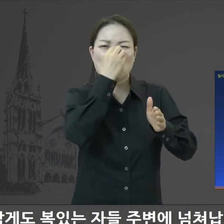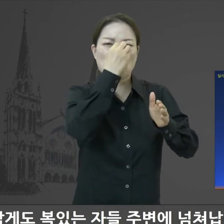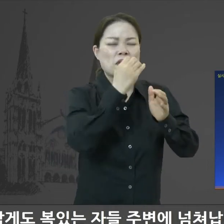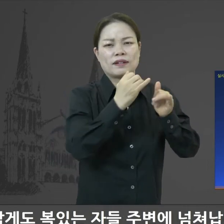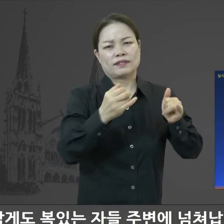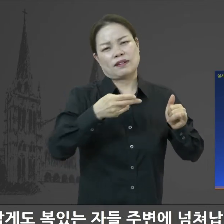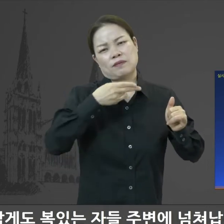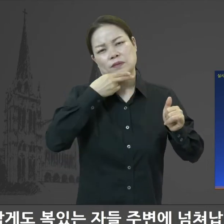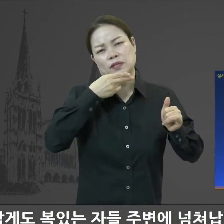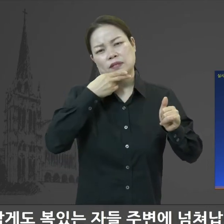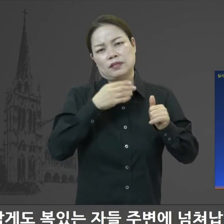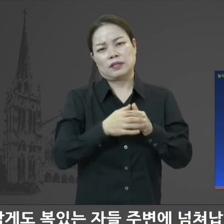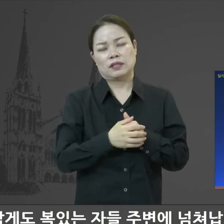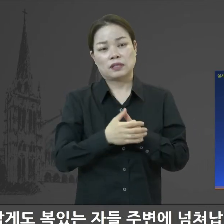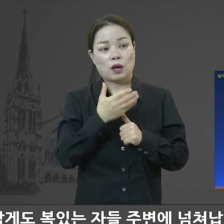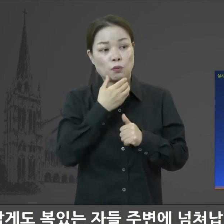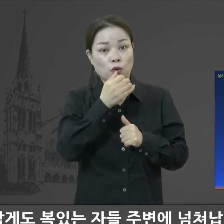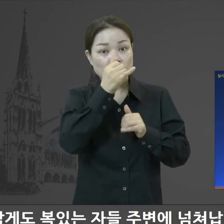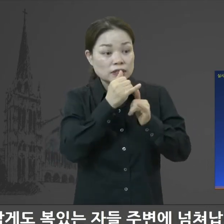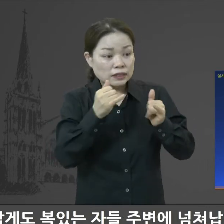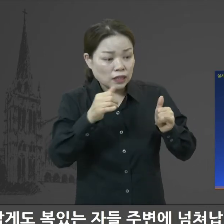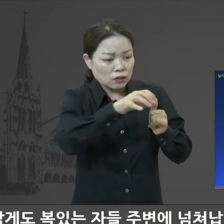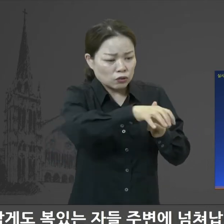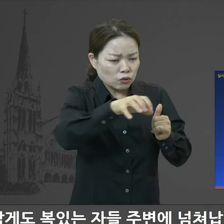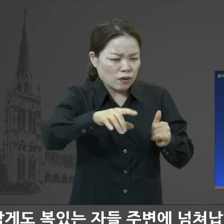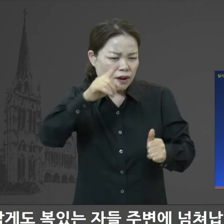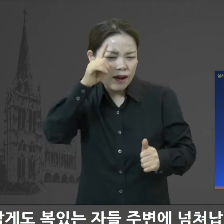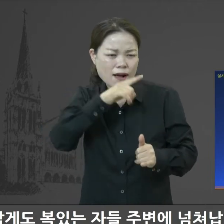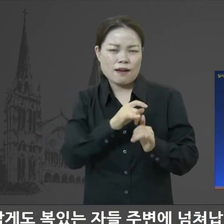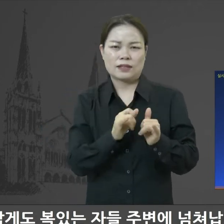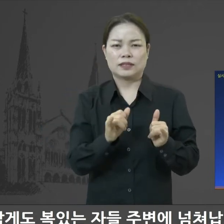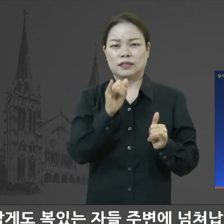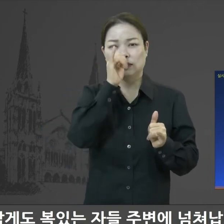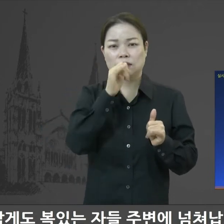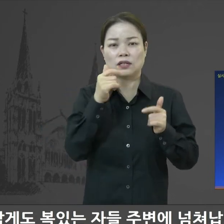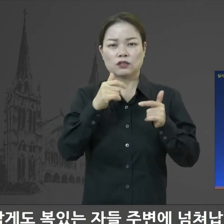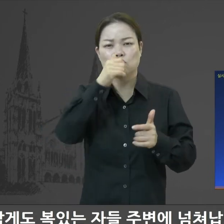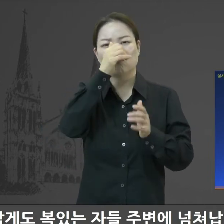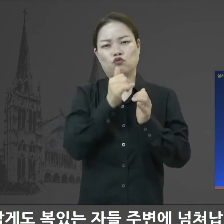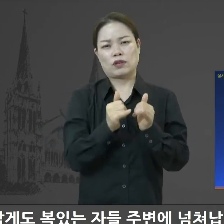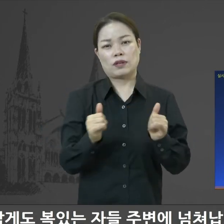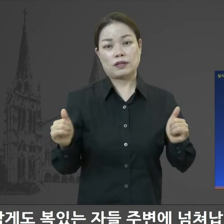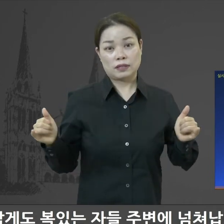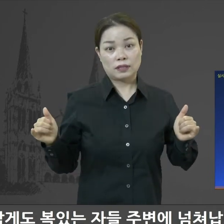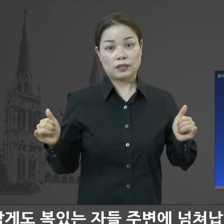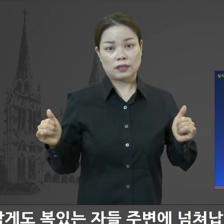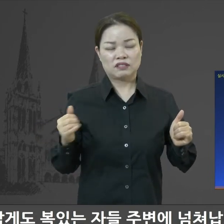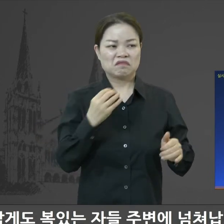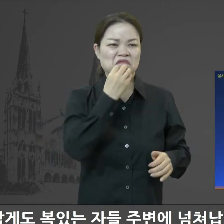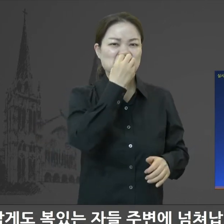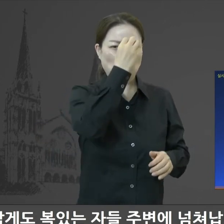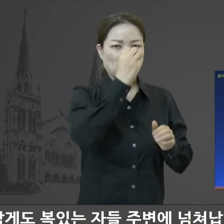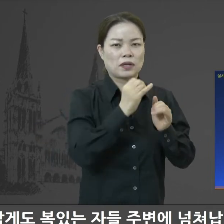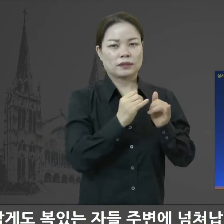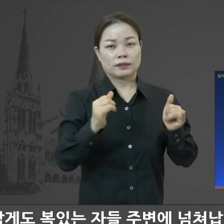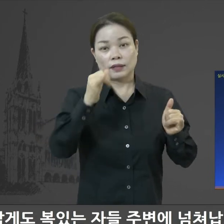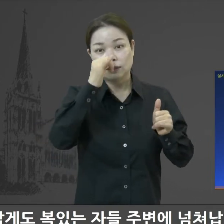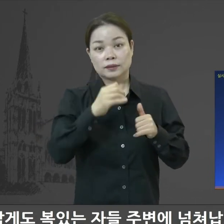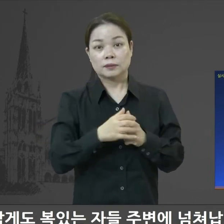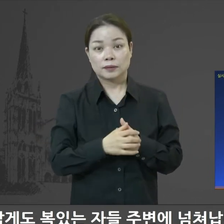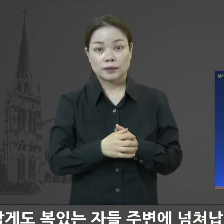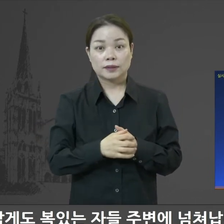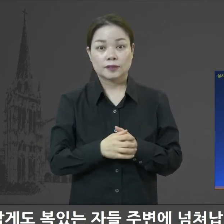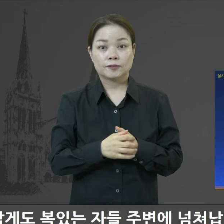것이 아니에요. 복 있는 사람 주위에 늘 악인이 있고 늘 죄인이 있으며 늘 오만한 사람이 있습니다.